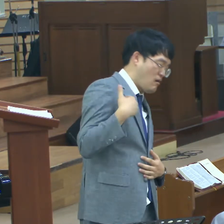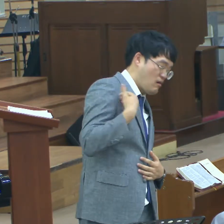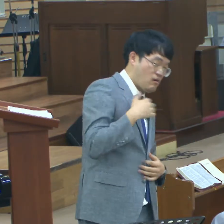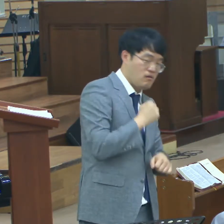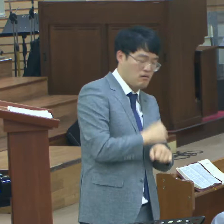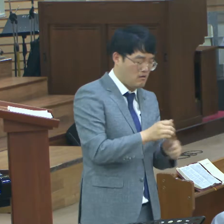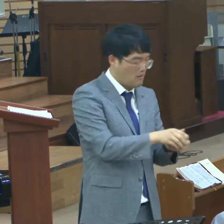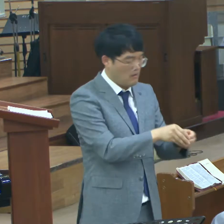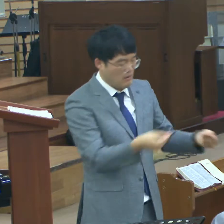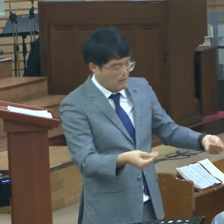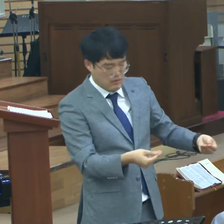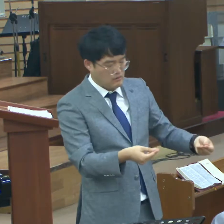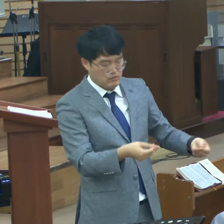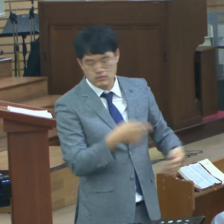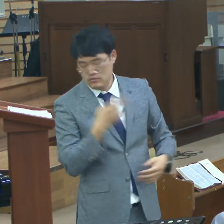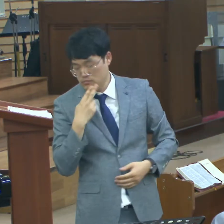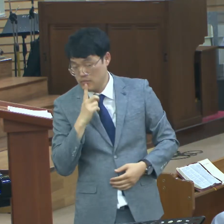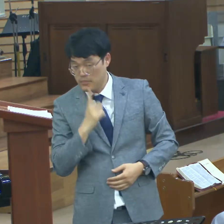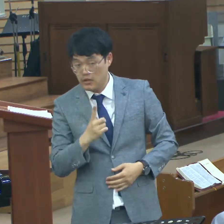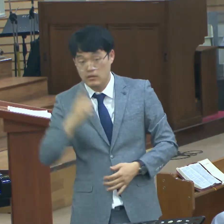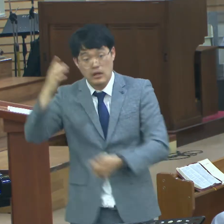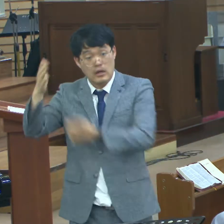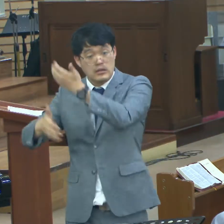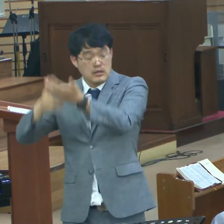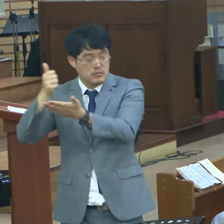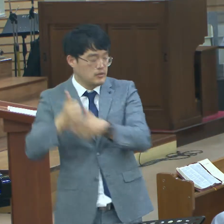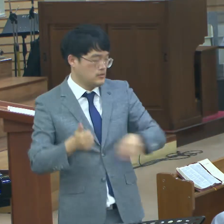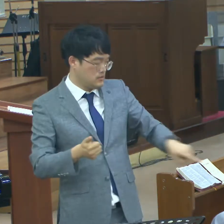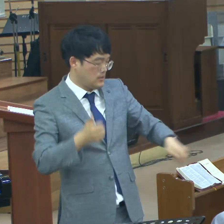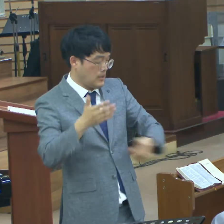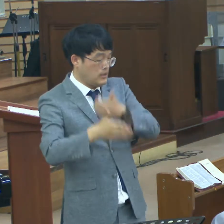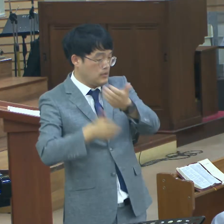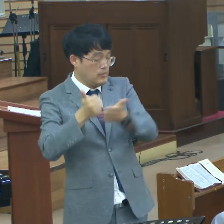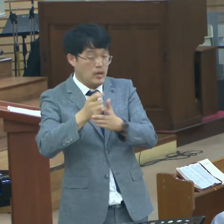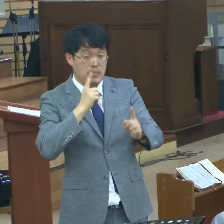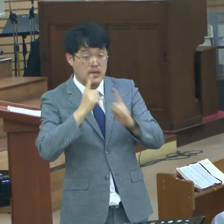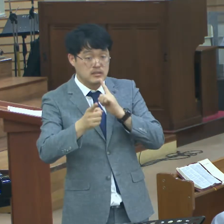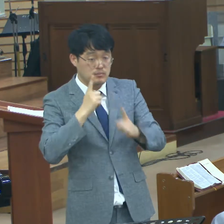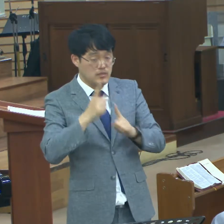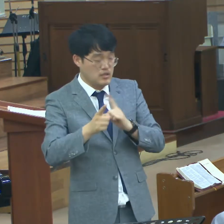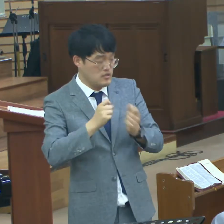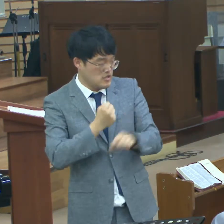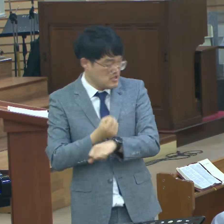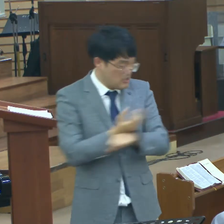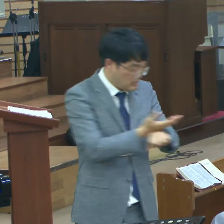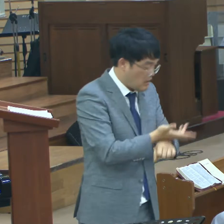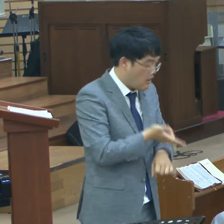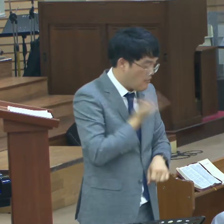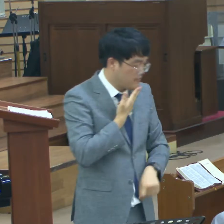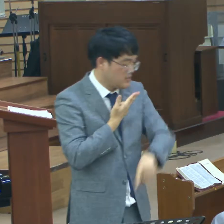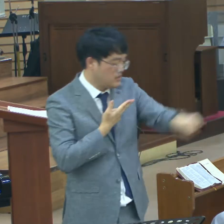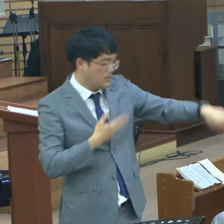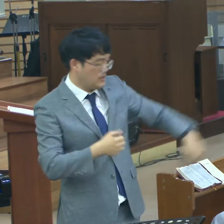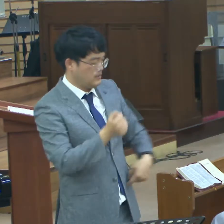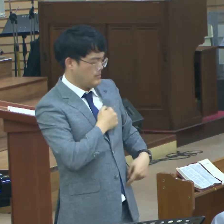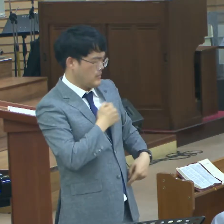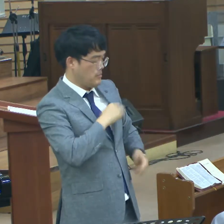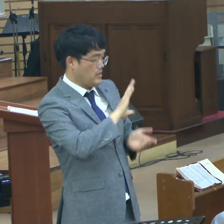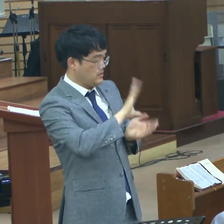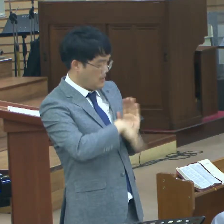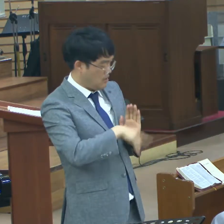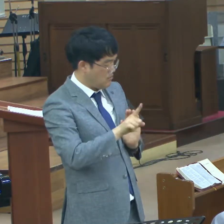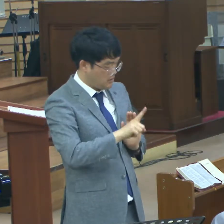그랬어요. 그런데 하나님은 그 답답하고 하나님의 계시가 전혀 전달되지 않는 그 시대가 있음에도 불구하고